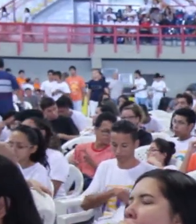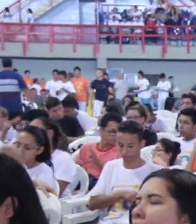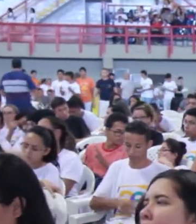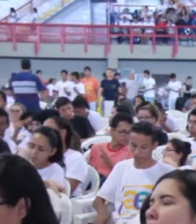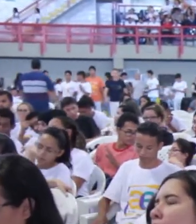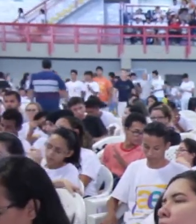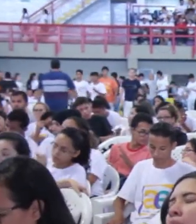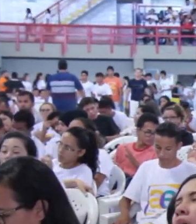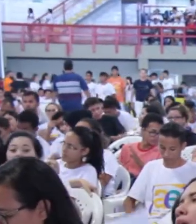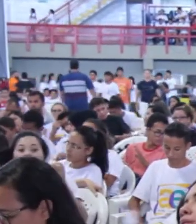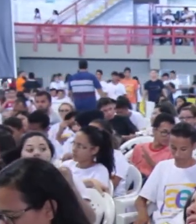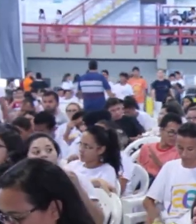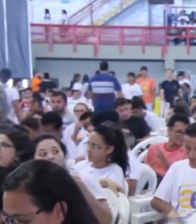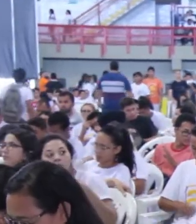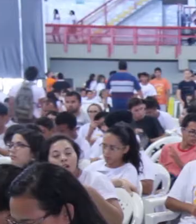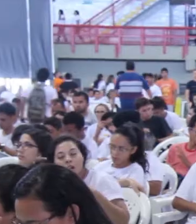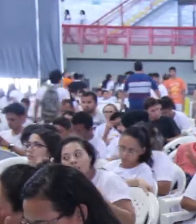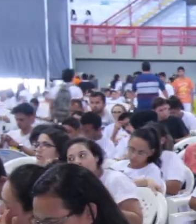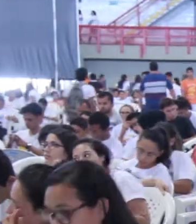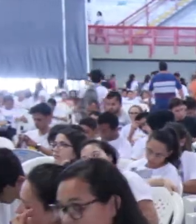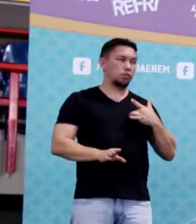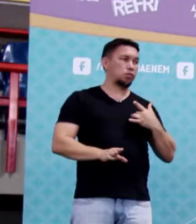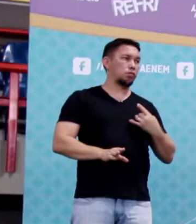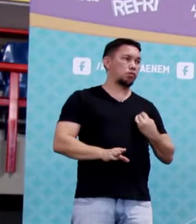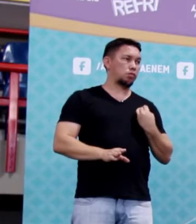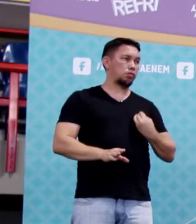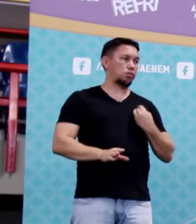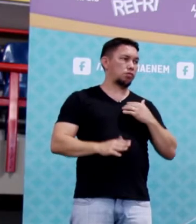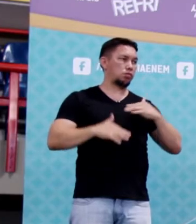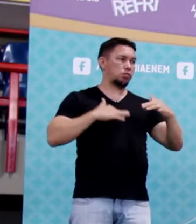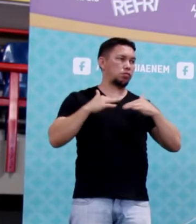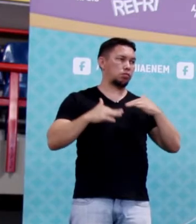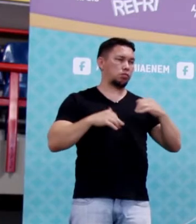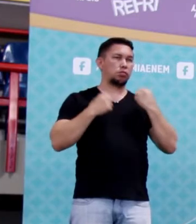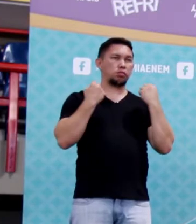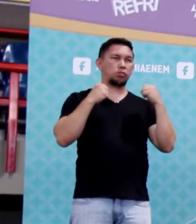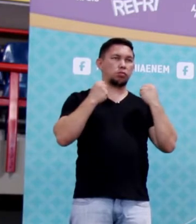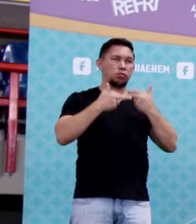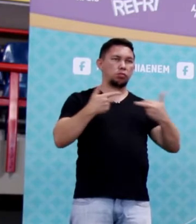Então isso é uma maneira de o homem praticar uma atividade física.